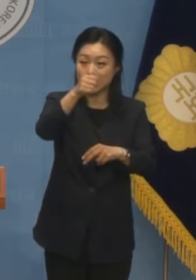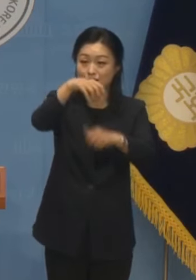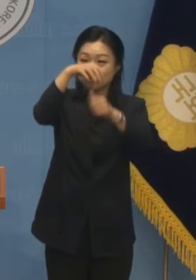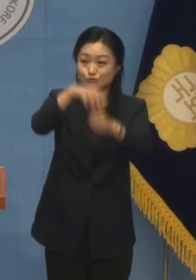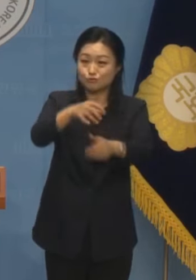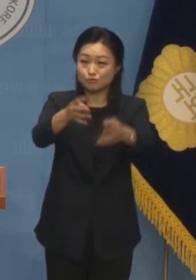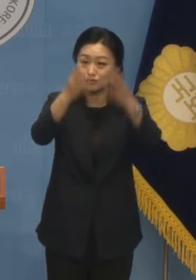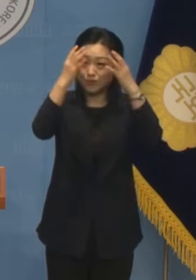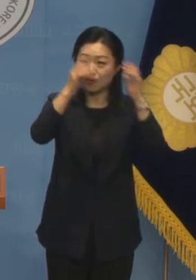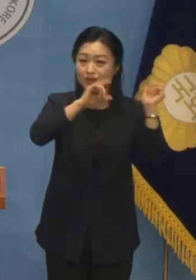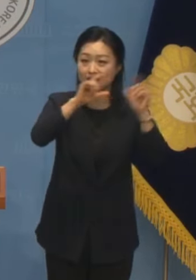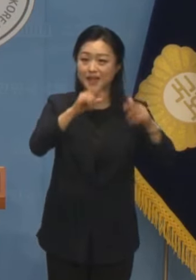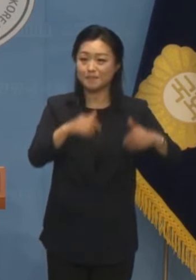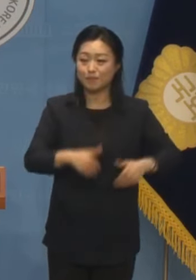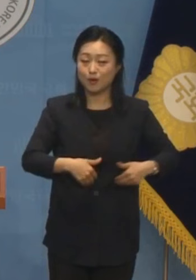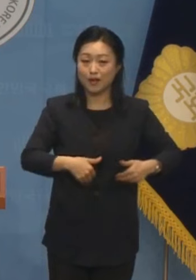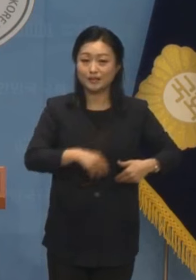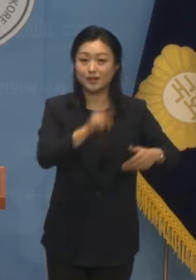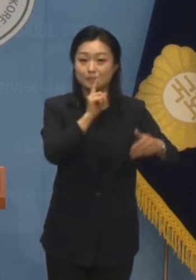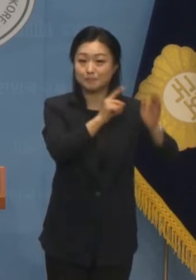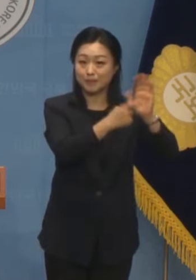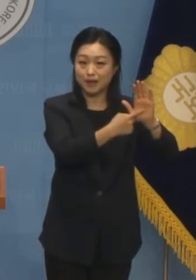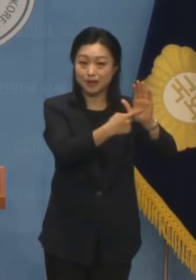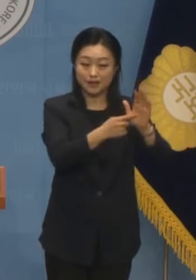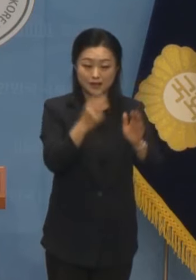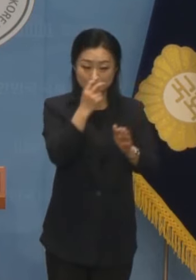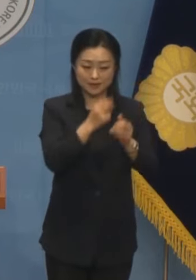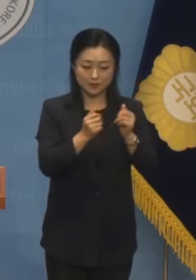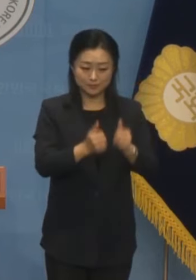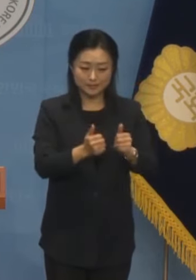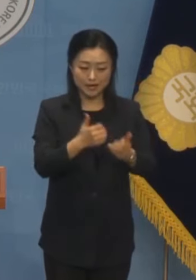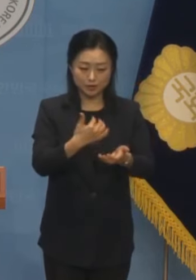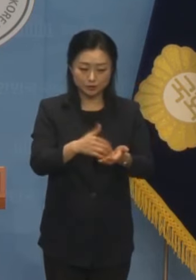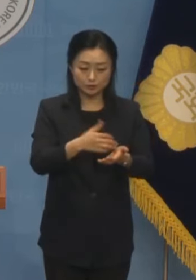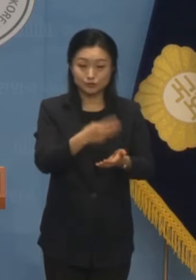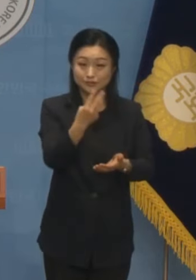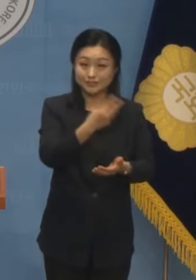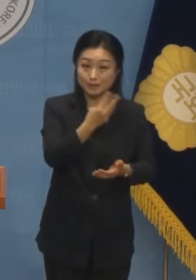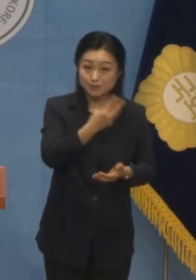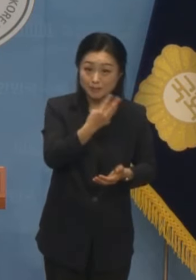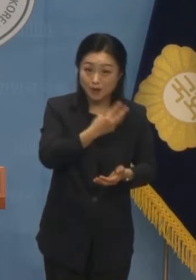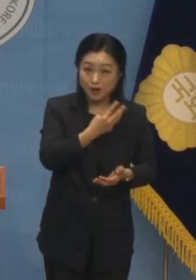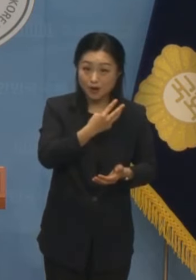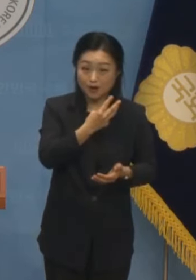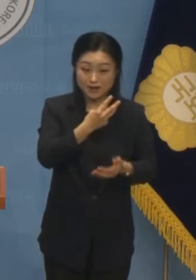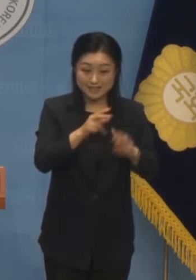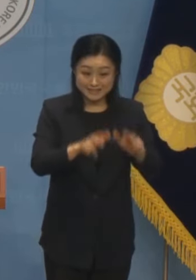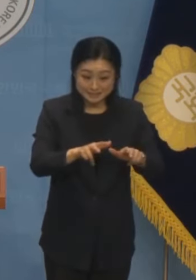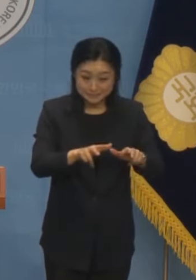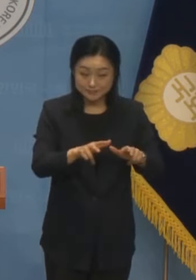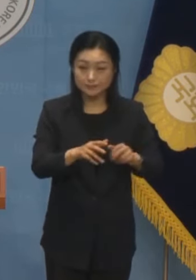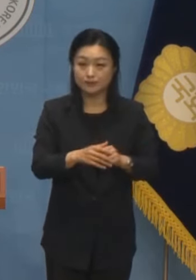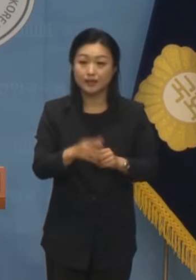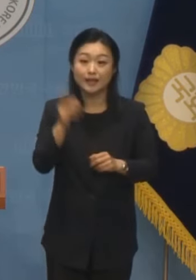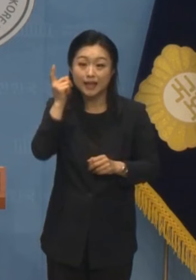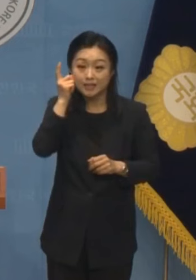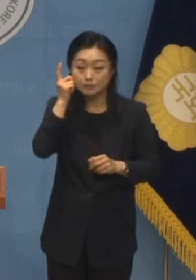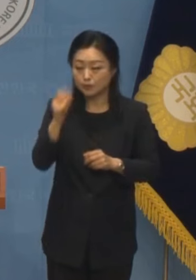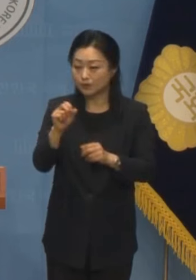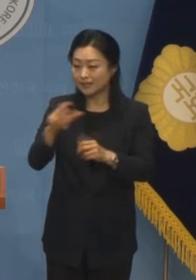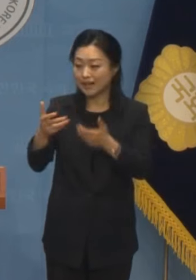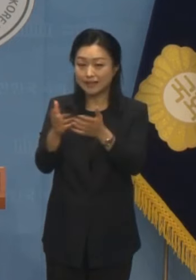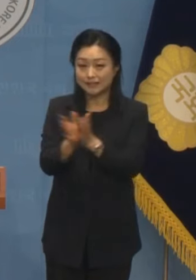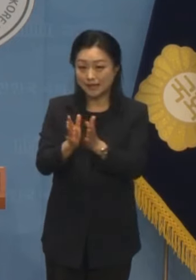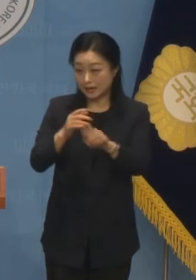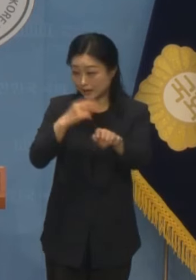한다며 경로했지만 검찰은 3천여 명에 육박한다는 이번에 대대적인 통신조회에